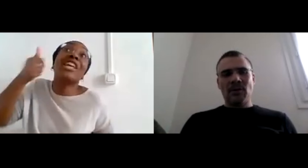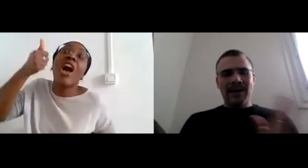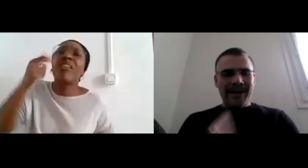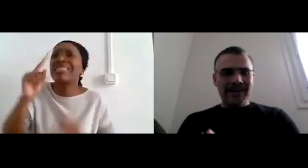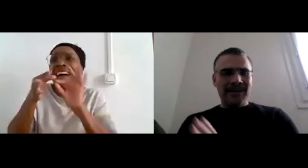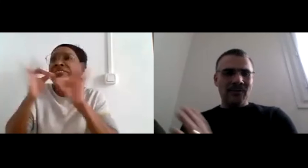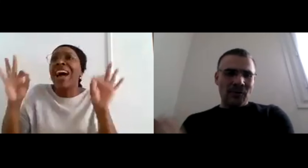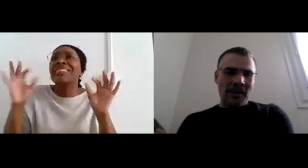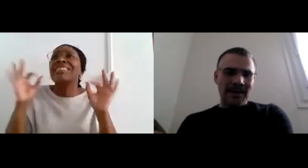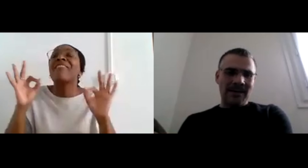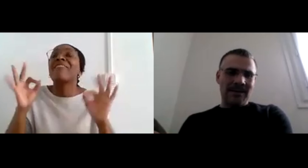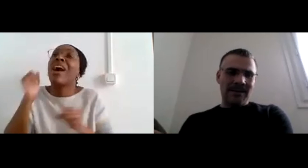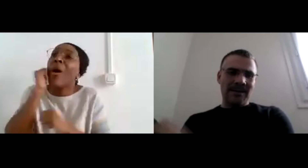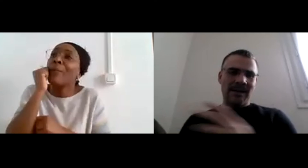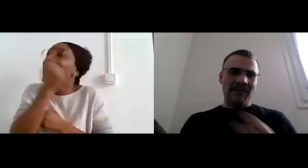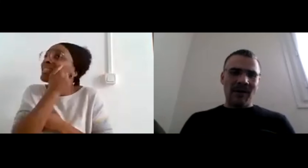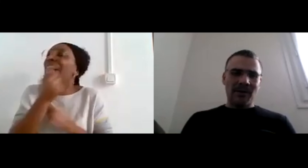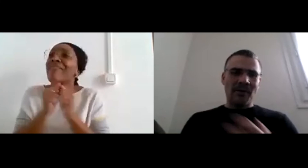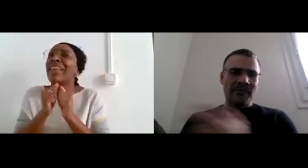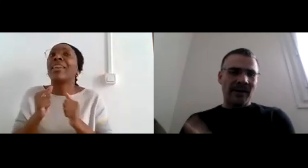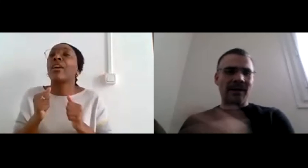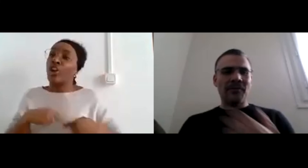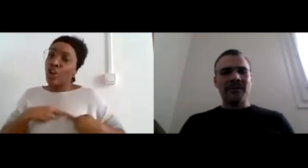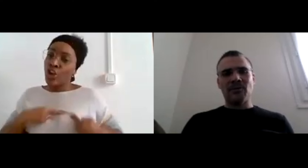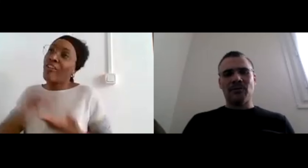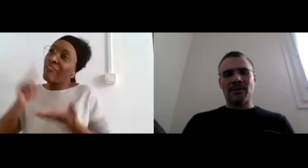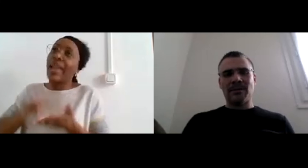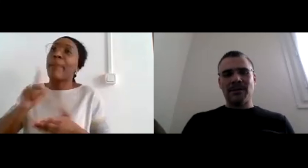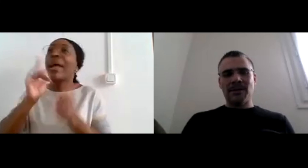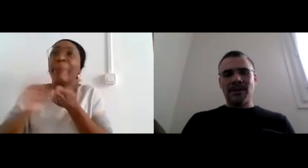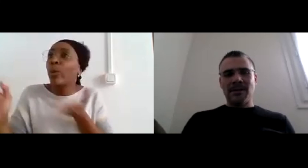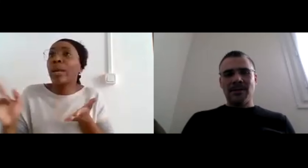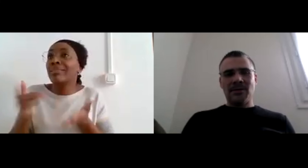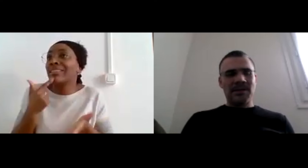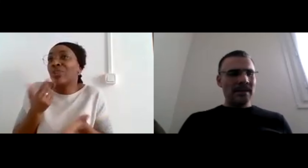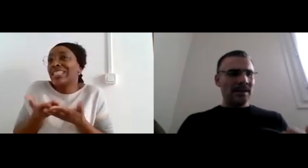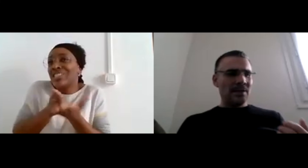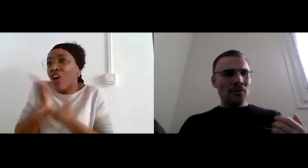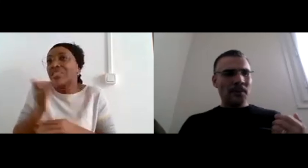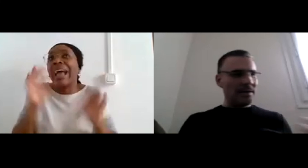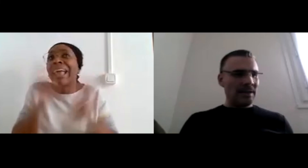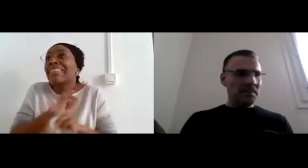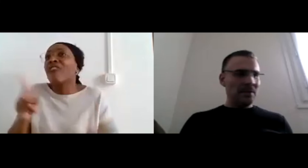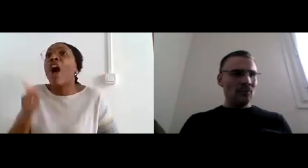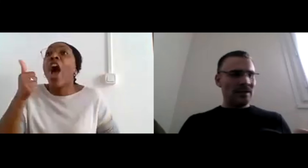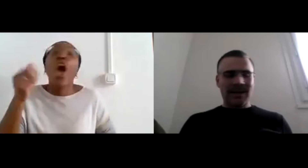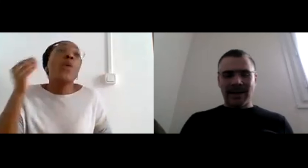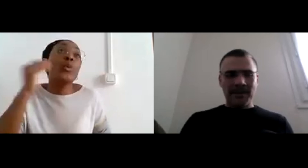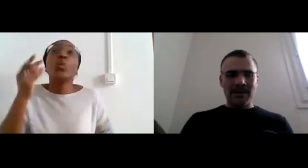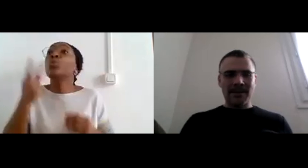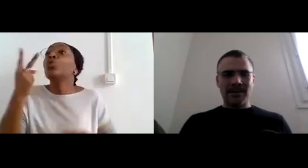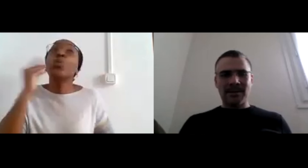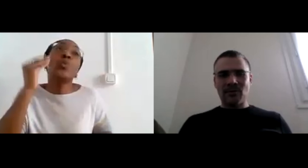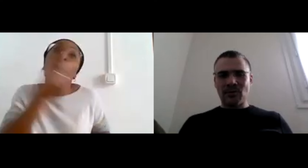mais sur la qualité de nos embrassades, c'est-à-dire avoir un cœur vrai l'un en face de l'autre. Je dis: «C'est pas une question de pratiquer le bisou ou de serrer